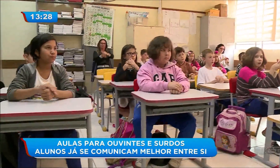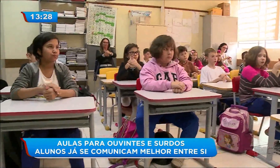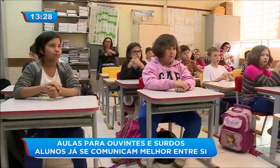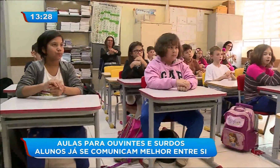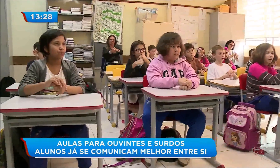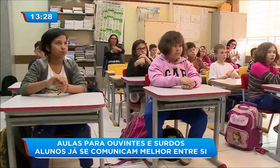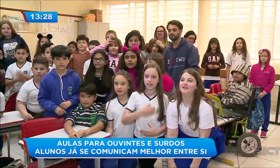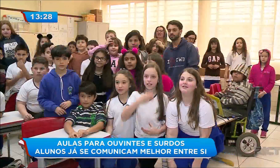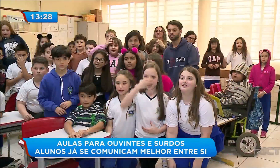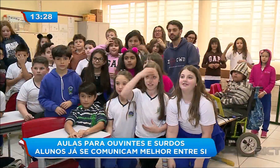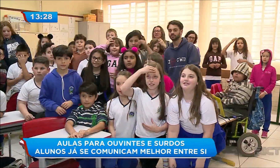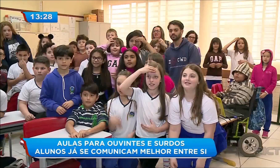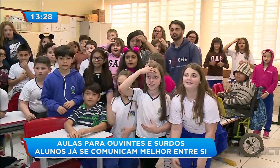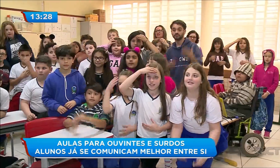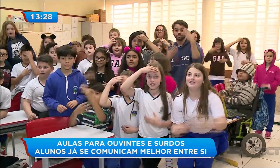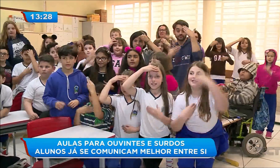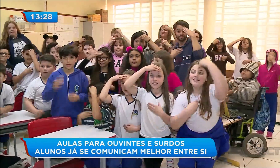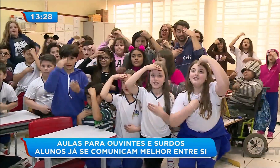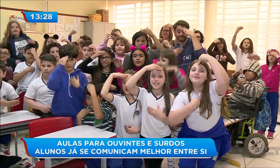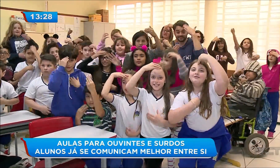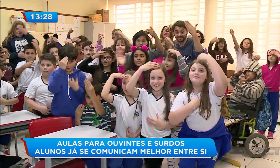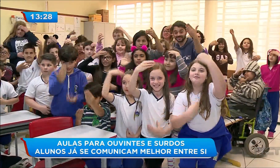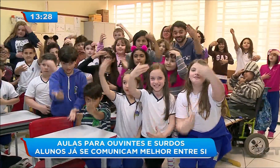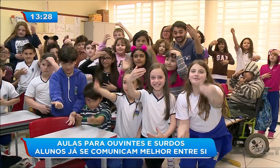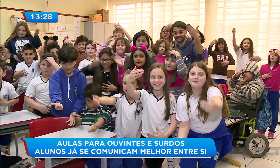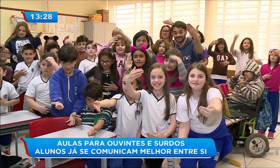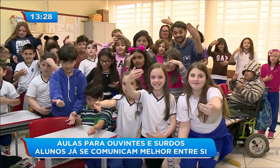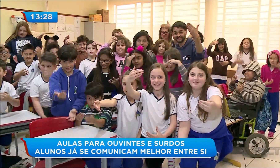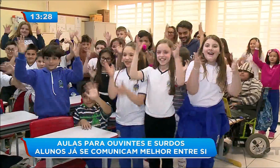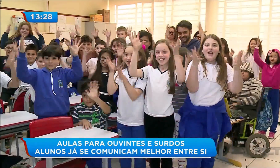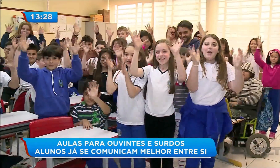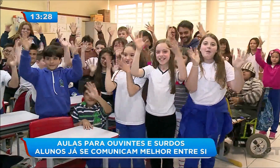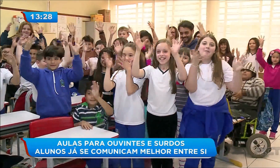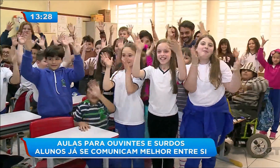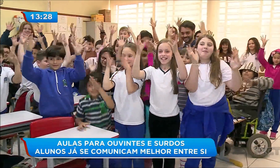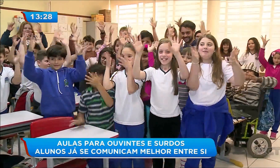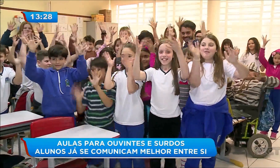Libras, claro. Hora de ir embora.